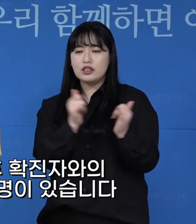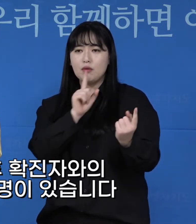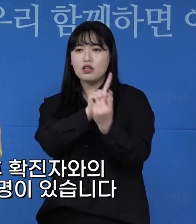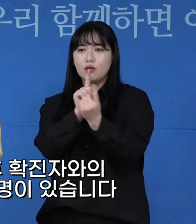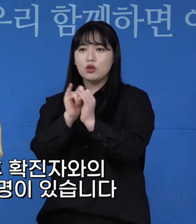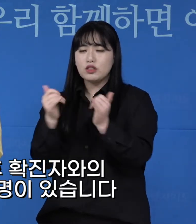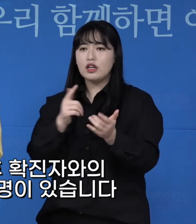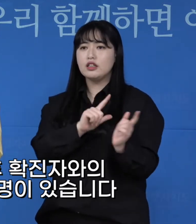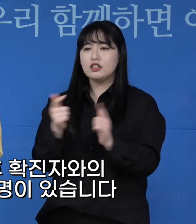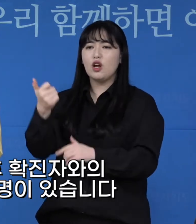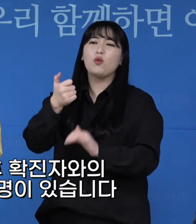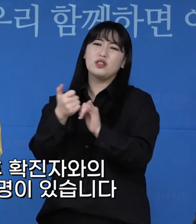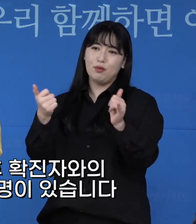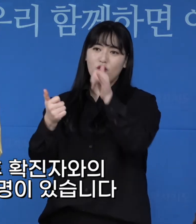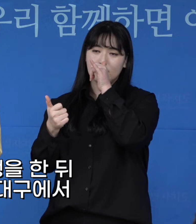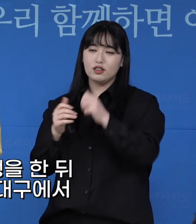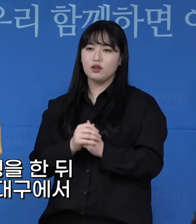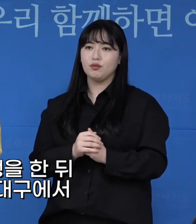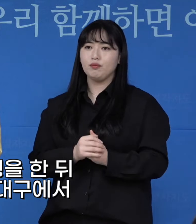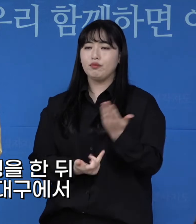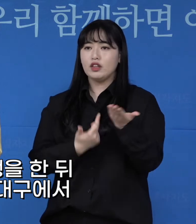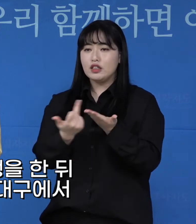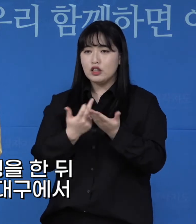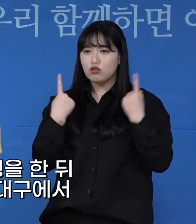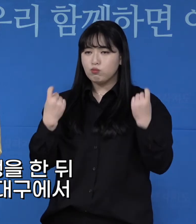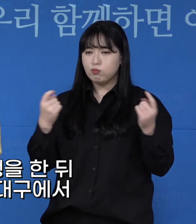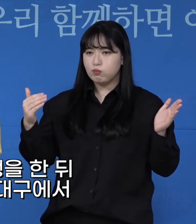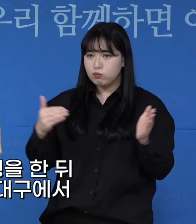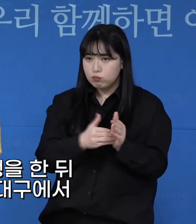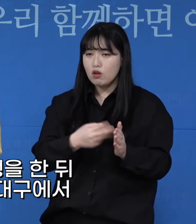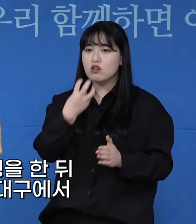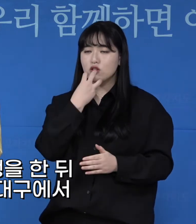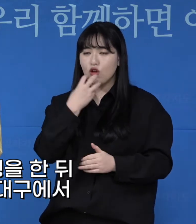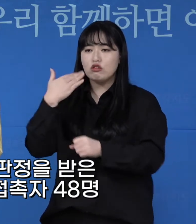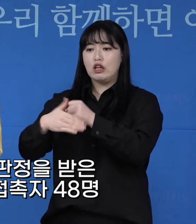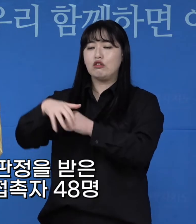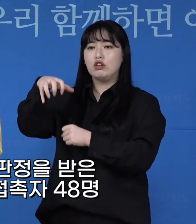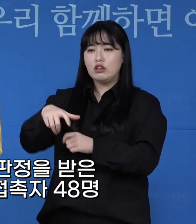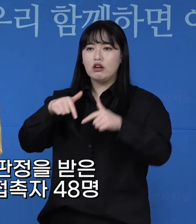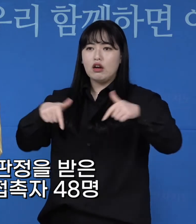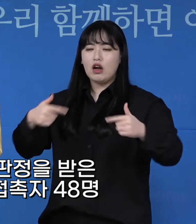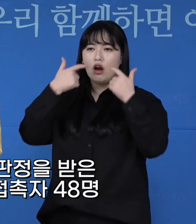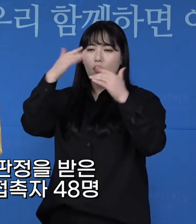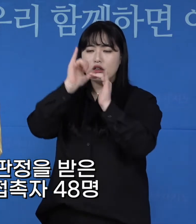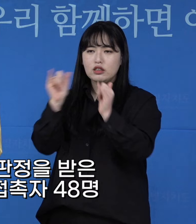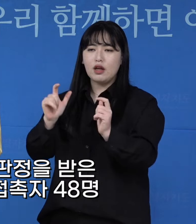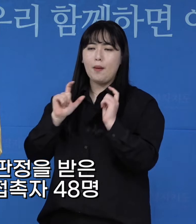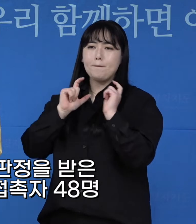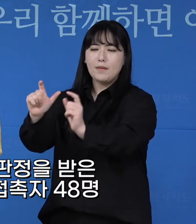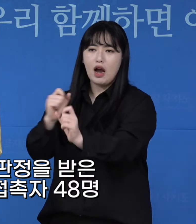등 50명이 있습니다. 제주 여행을 한 뒤 서울과 대구에서 각각 확진 판정을